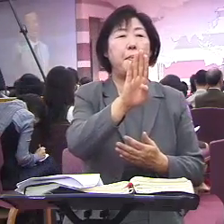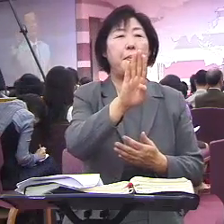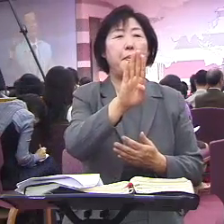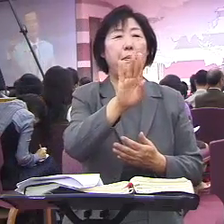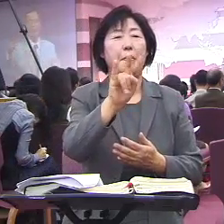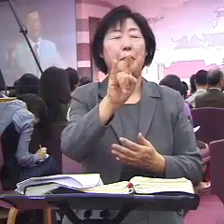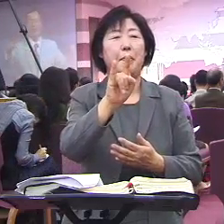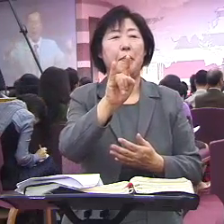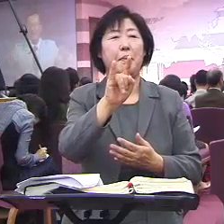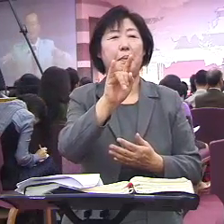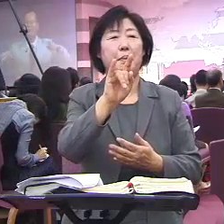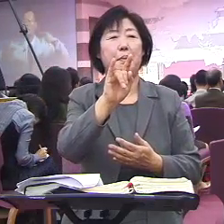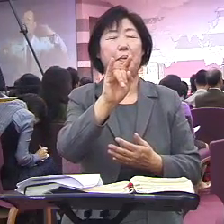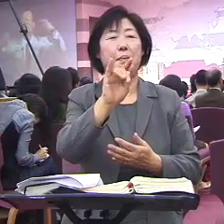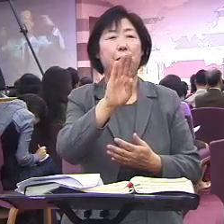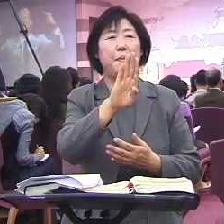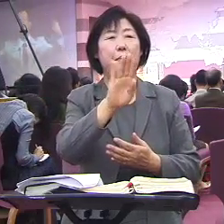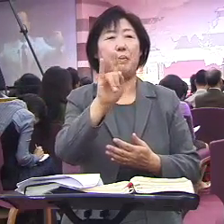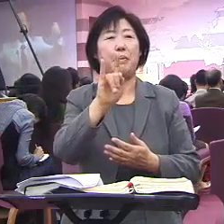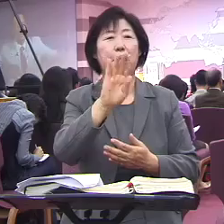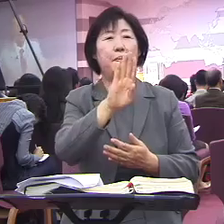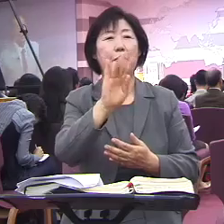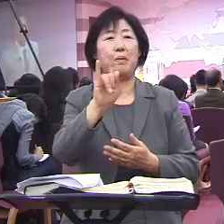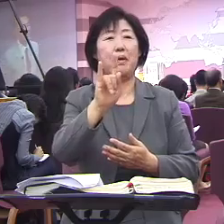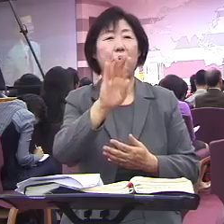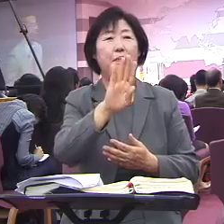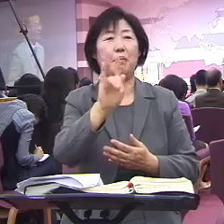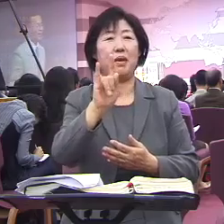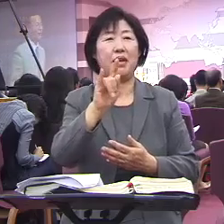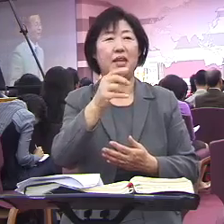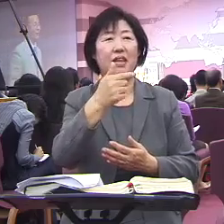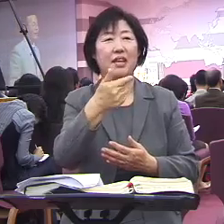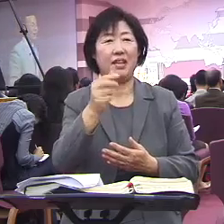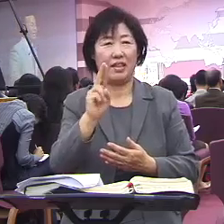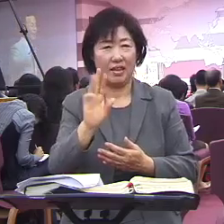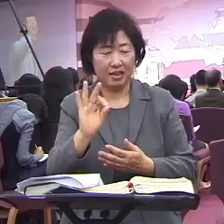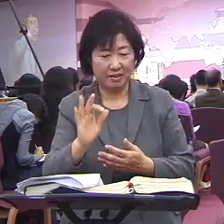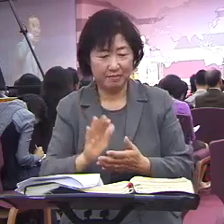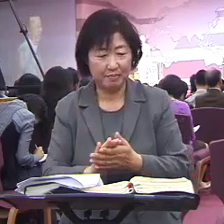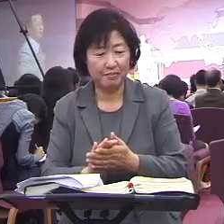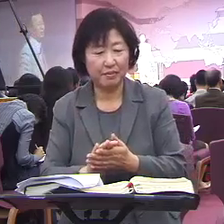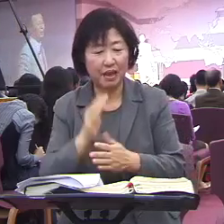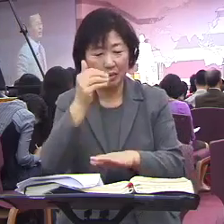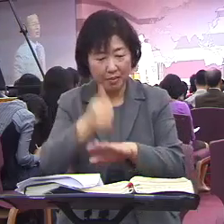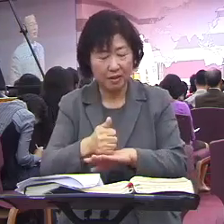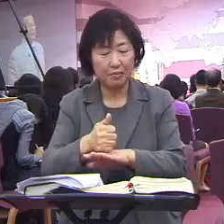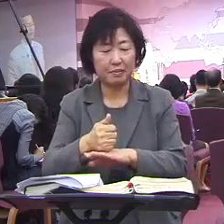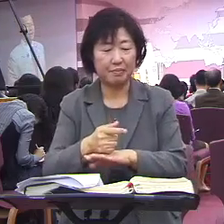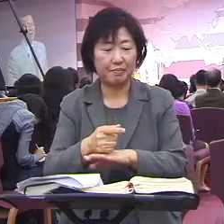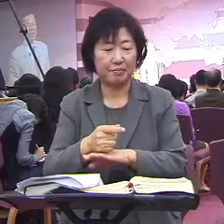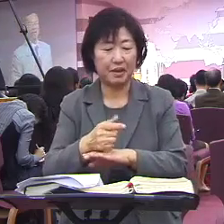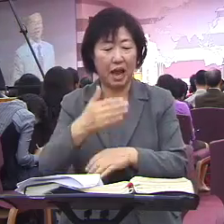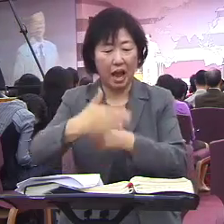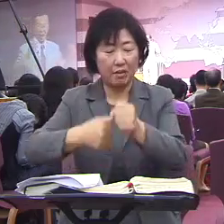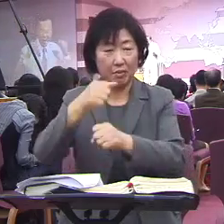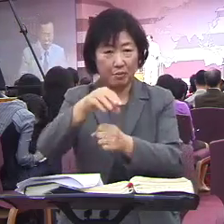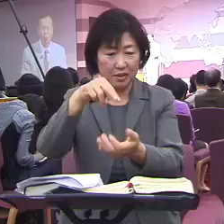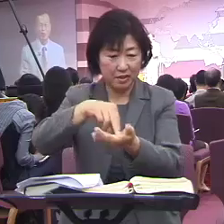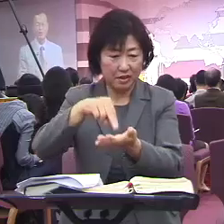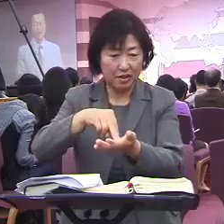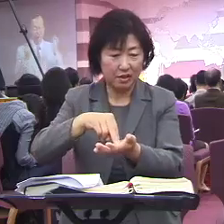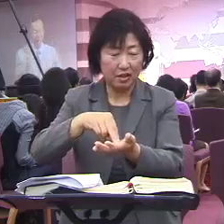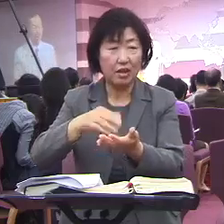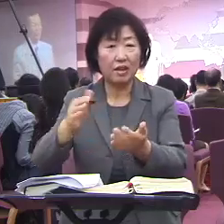우리가 하나님 앞에서 각자 주어진 일만 자랑할 것이라고 말씀하는 거예요. 마지막 날 하나님 앞에 서게 됐을 때 하나님께서